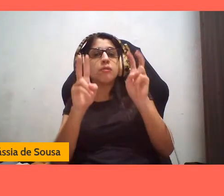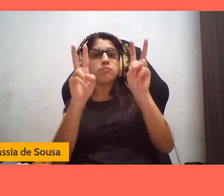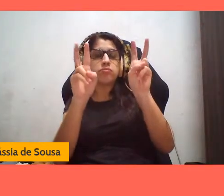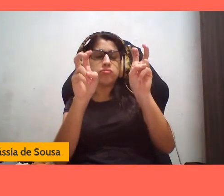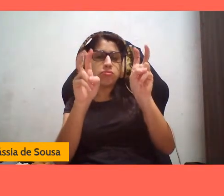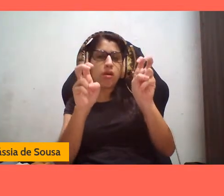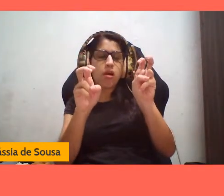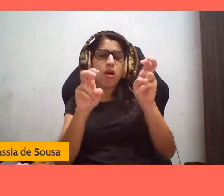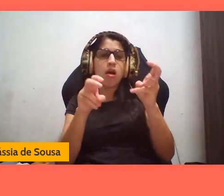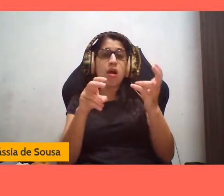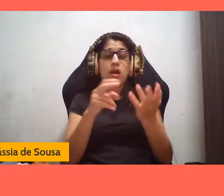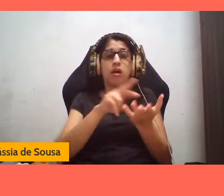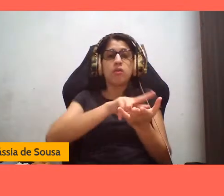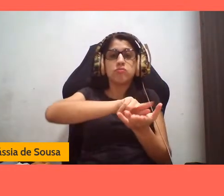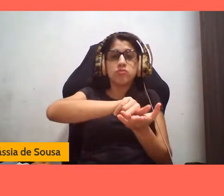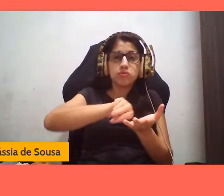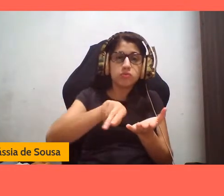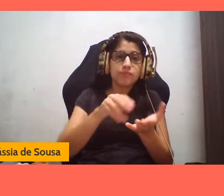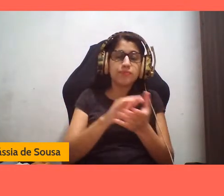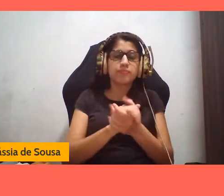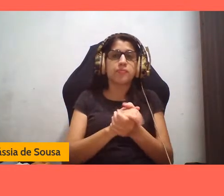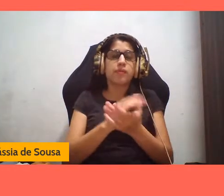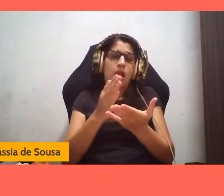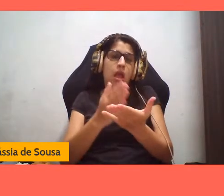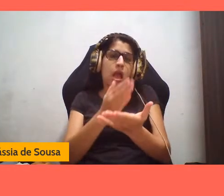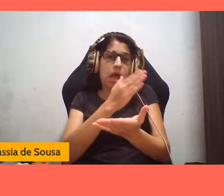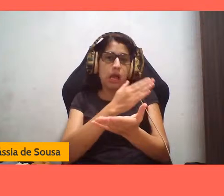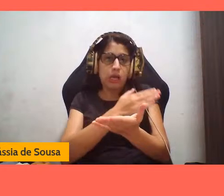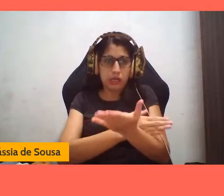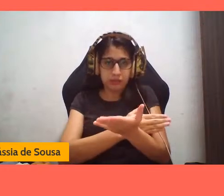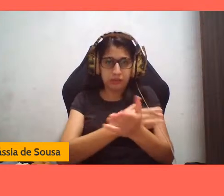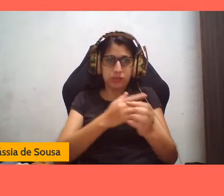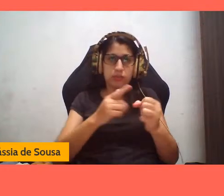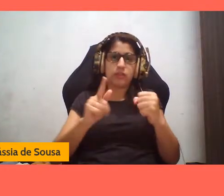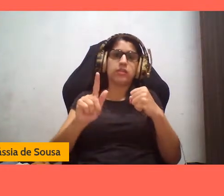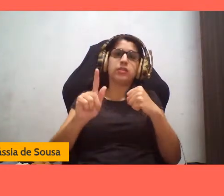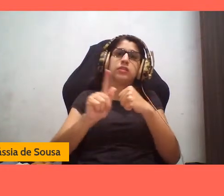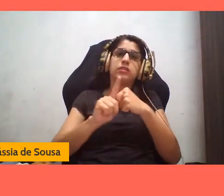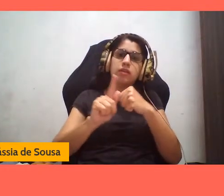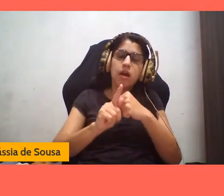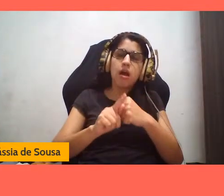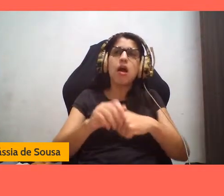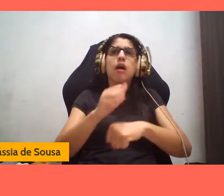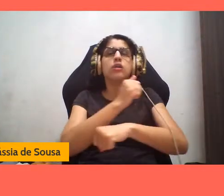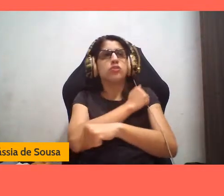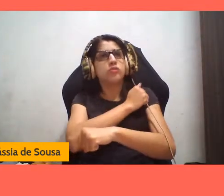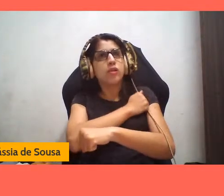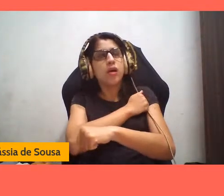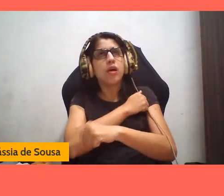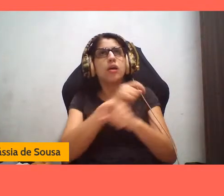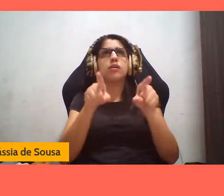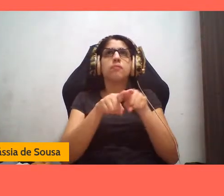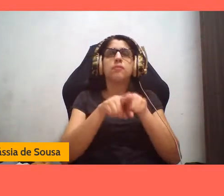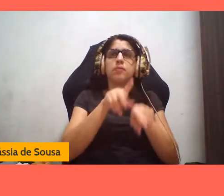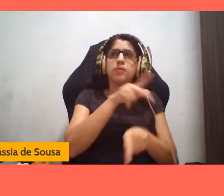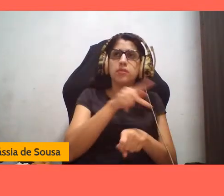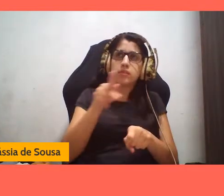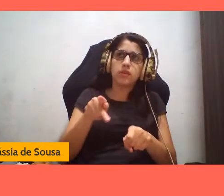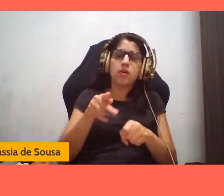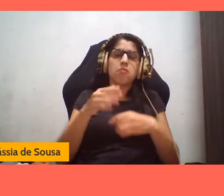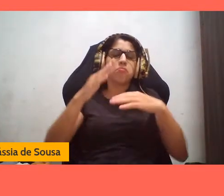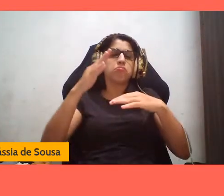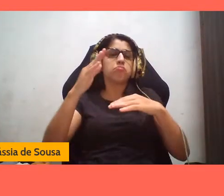anteriores. Antes de ser acadêmicos, estudantes, professores ou quaisquer